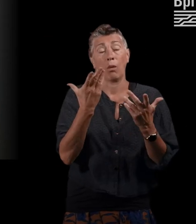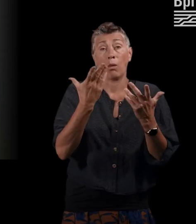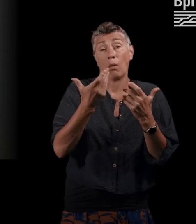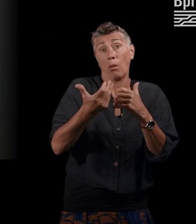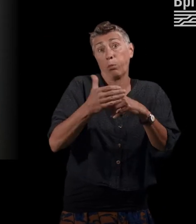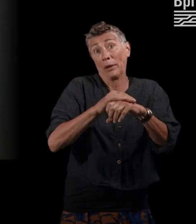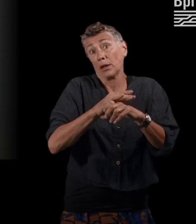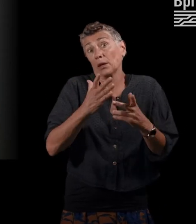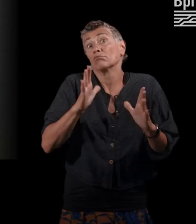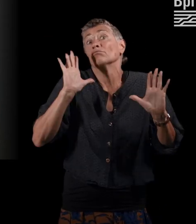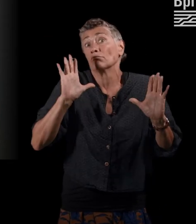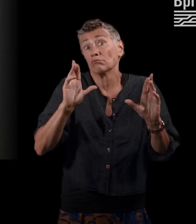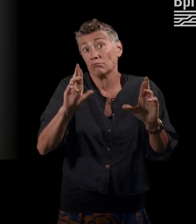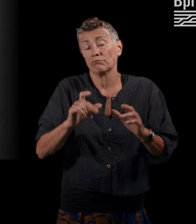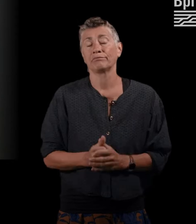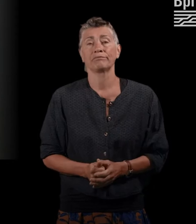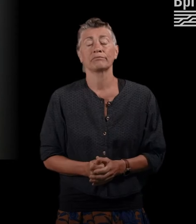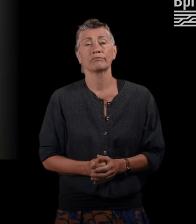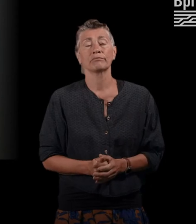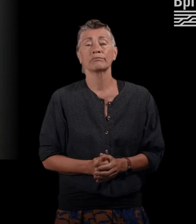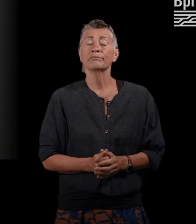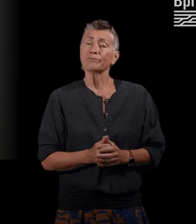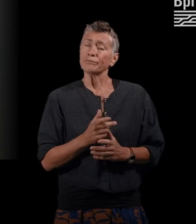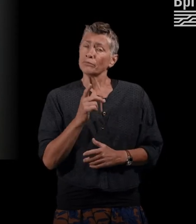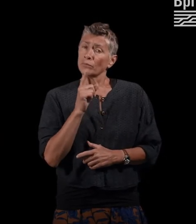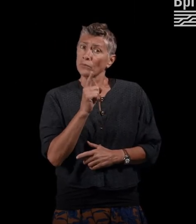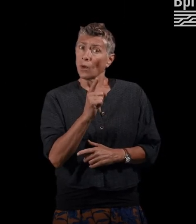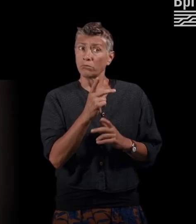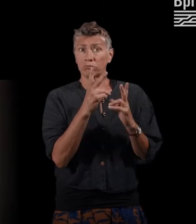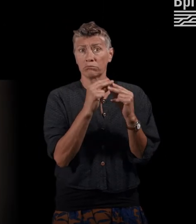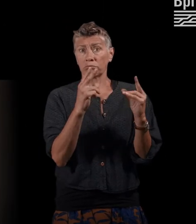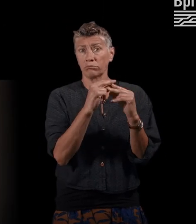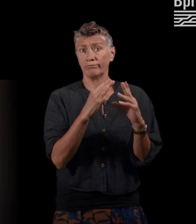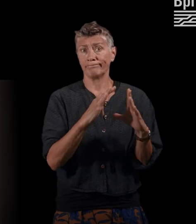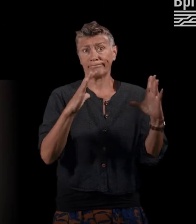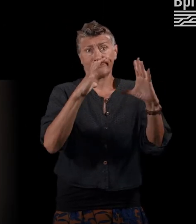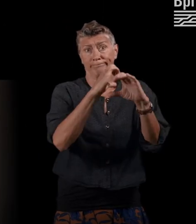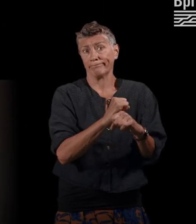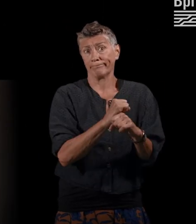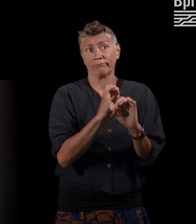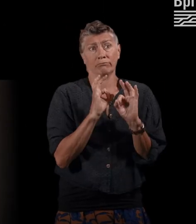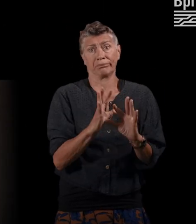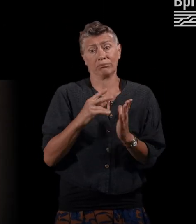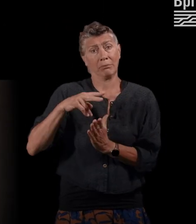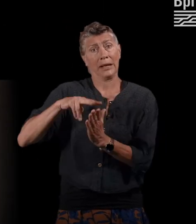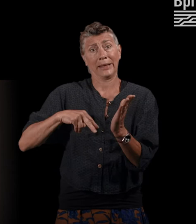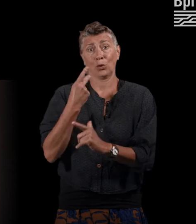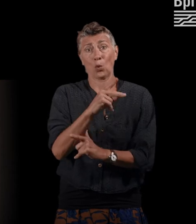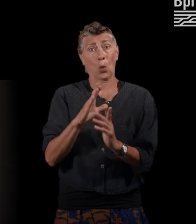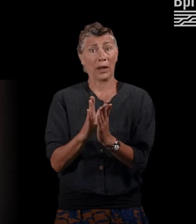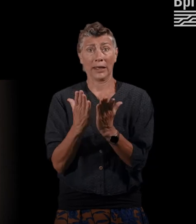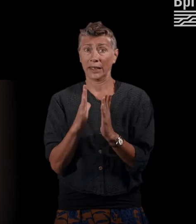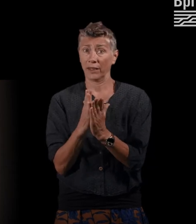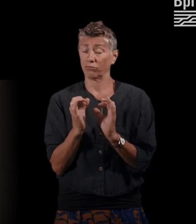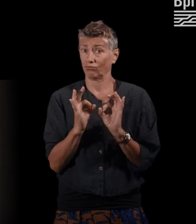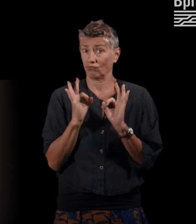Liban de la situation dans laquelle il est. Vous venez, en quelques mots, finalement, de dire les mêmes inquiétudes que l'on